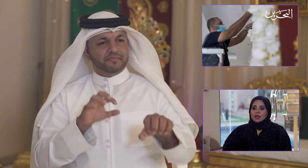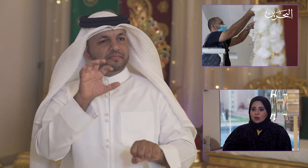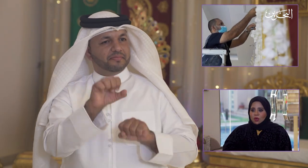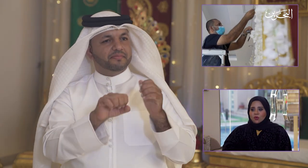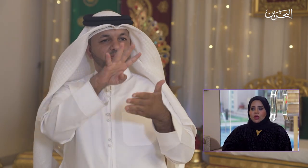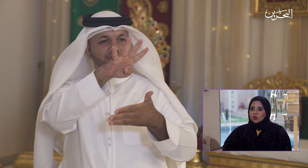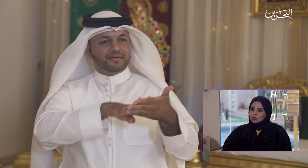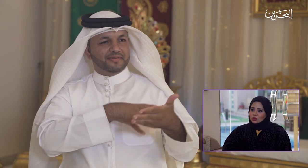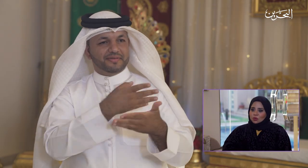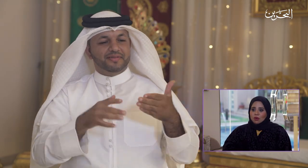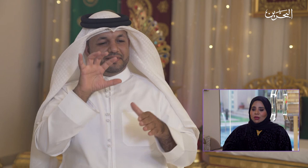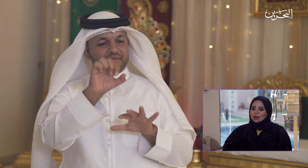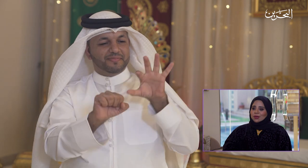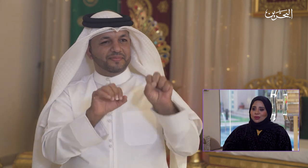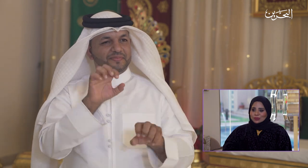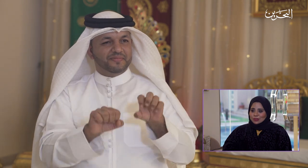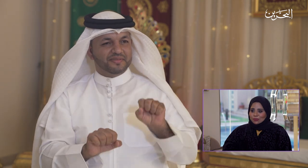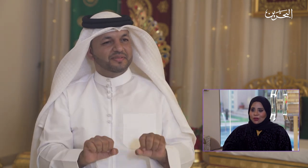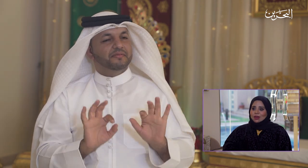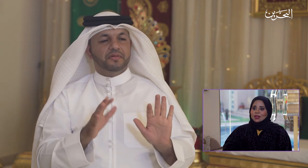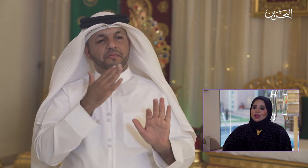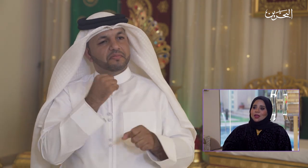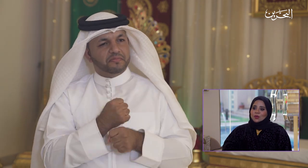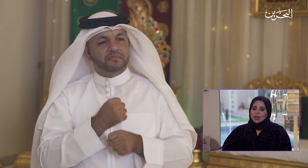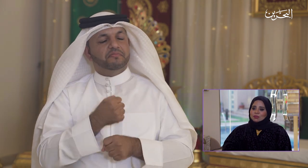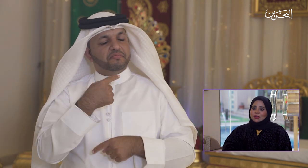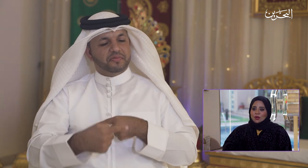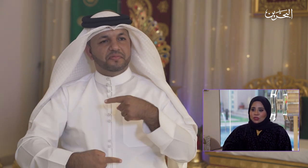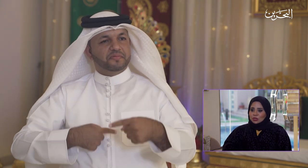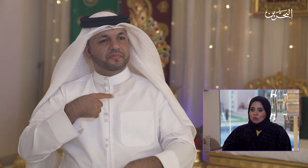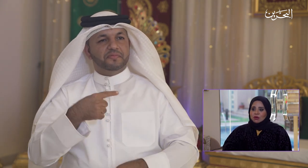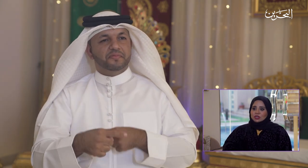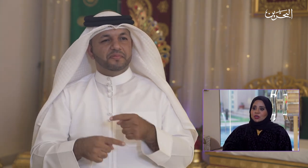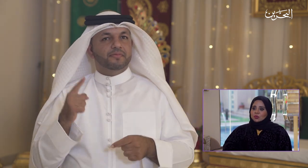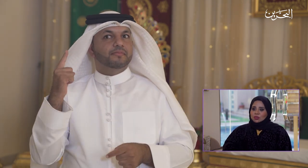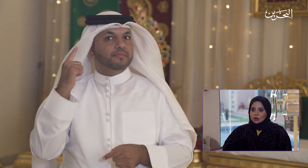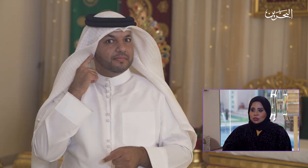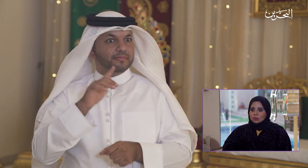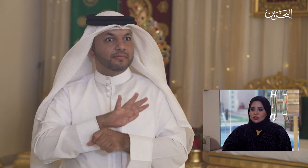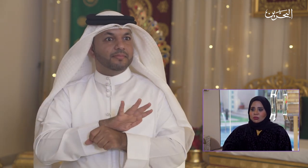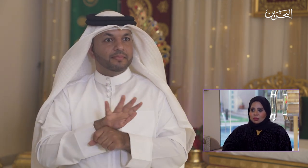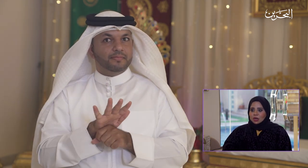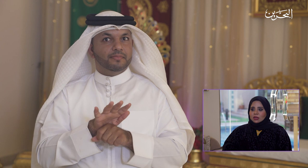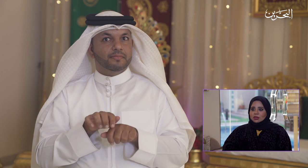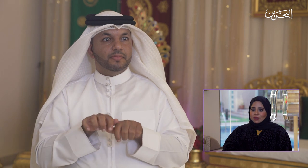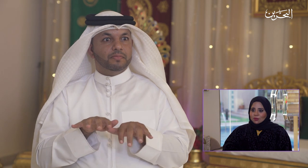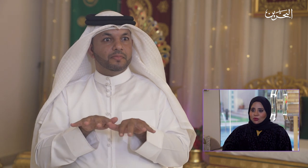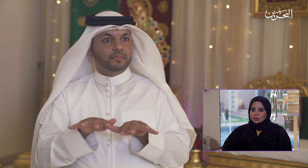قبل كورونا كان حجوزات وايد والحجوزات فل، والحمد لله والشغل ماشي ومتواتر، بس يوم سمع إن فيروس